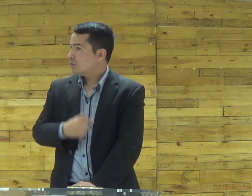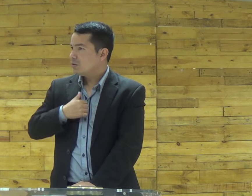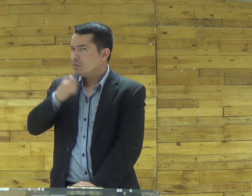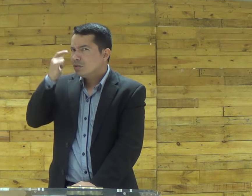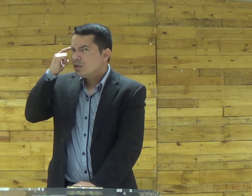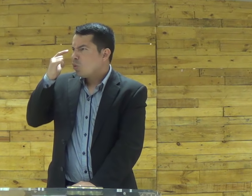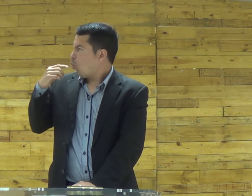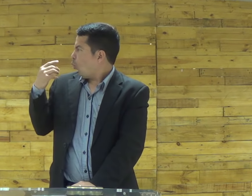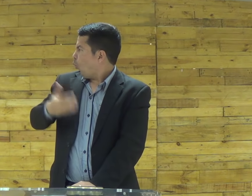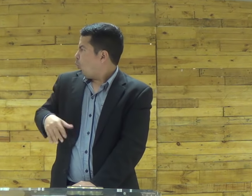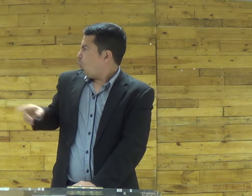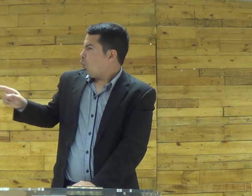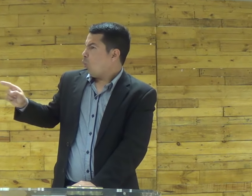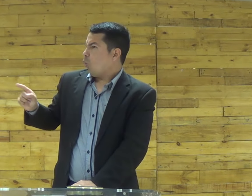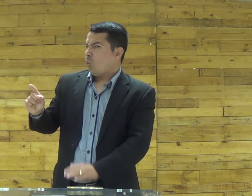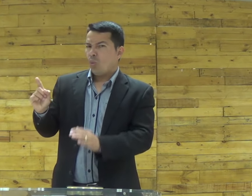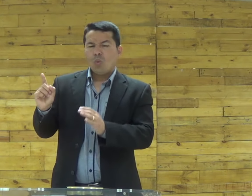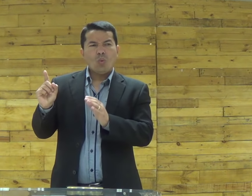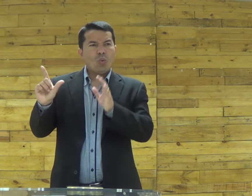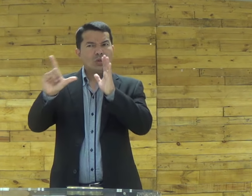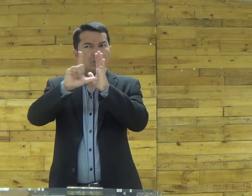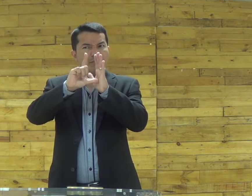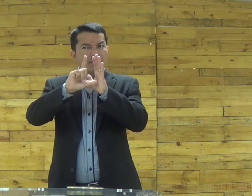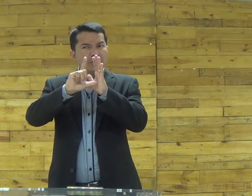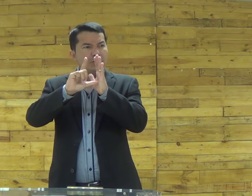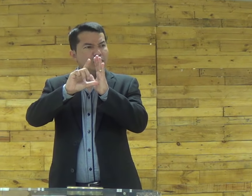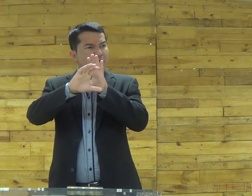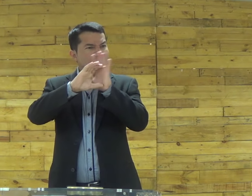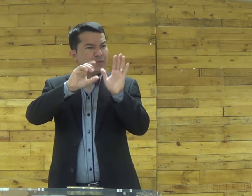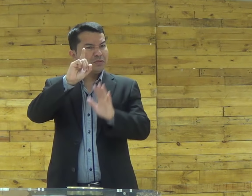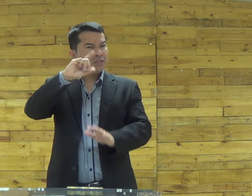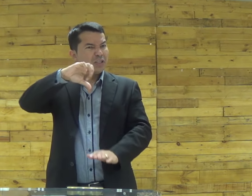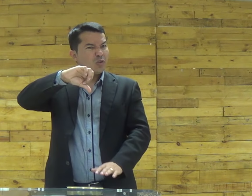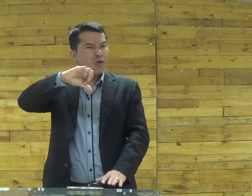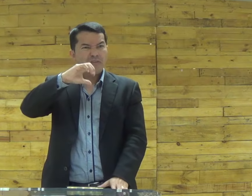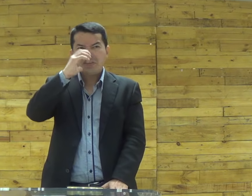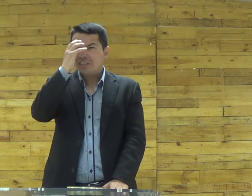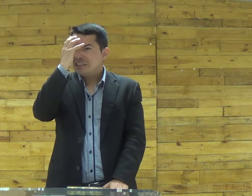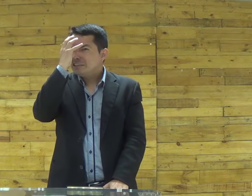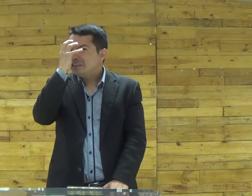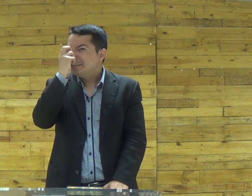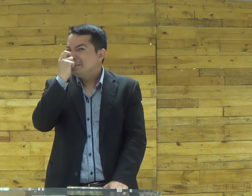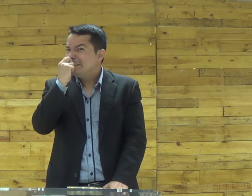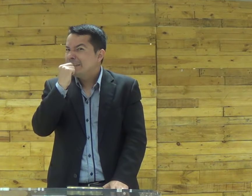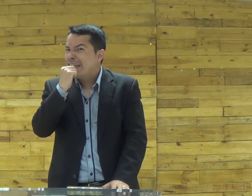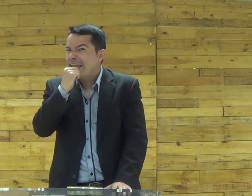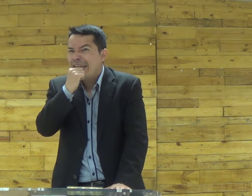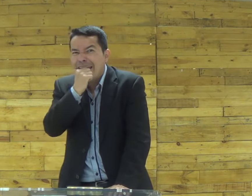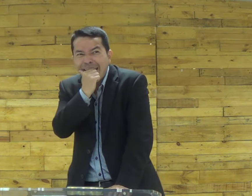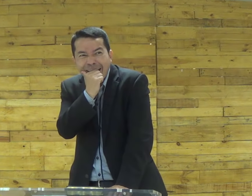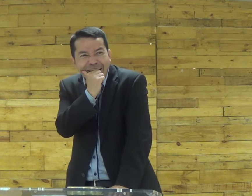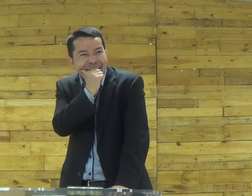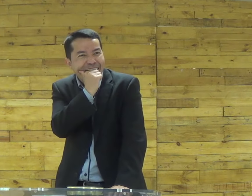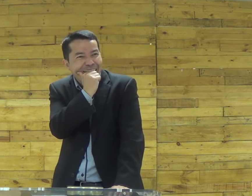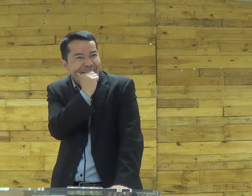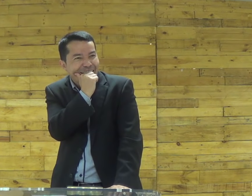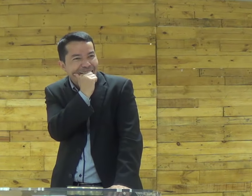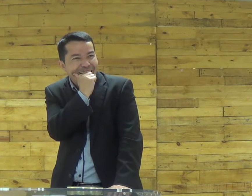sério? Eu fico pensando, mas nossa, esse esse é um versículo só, mas aquele capítulo ali é muito